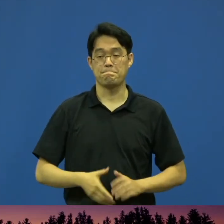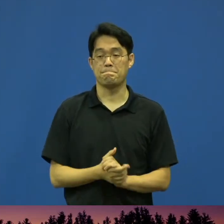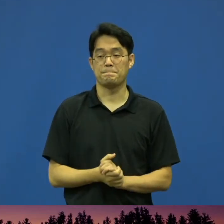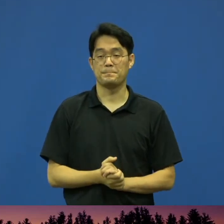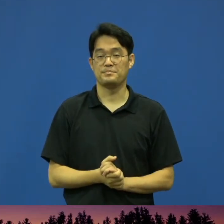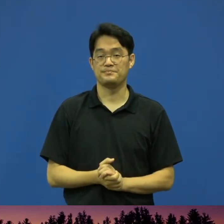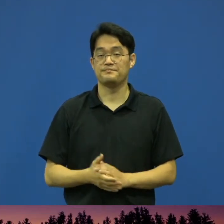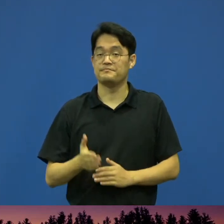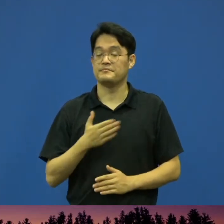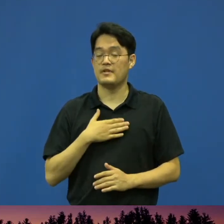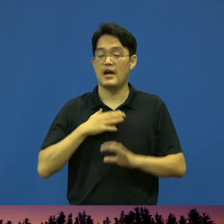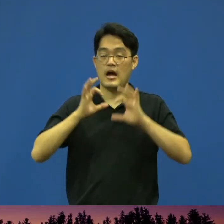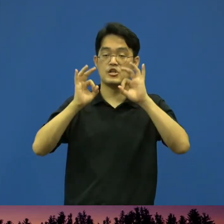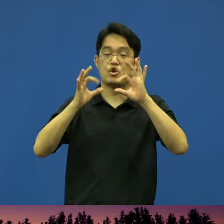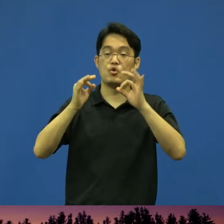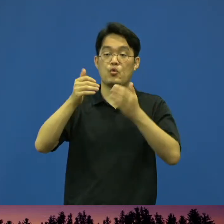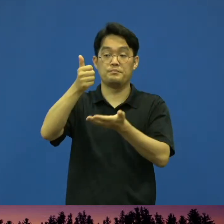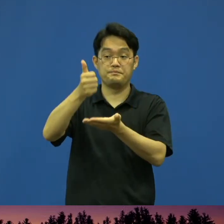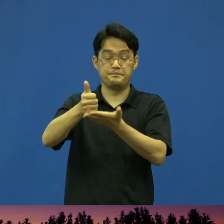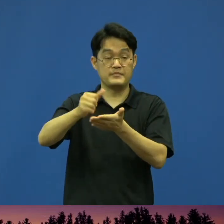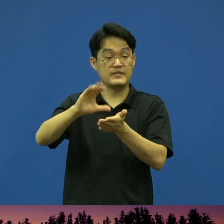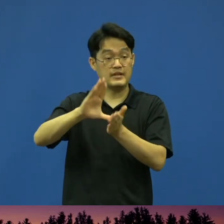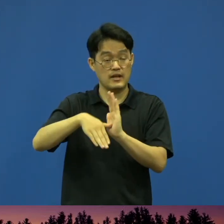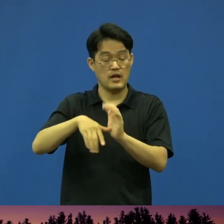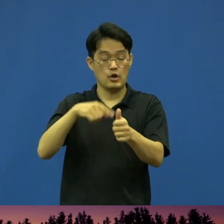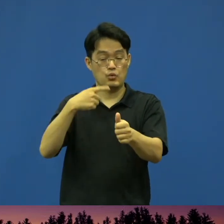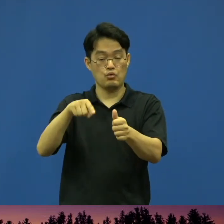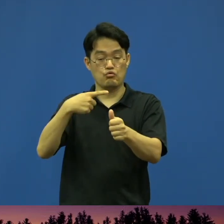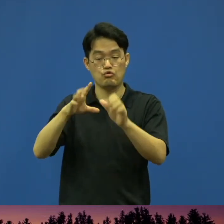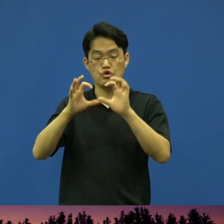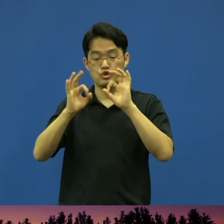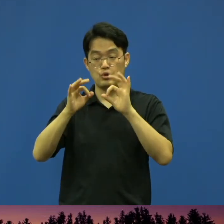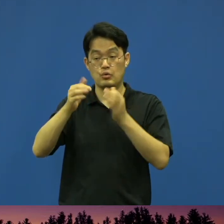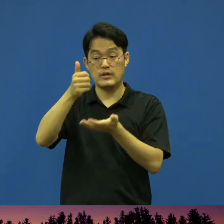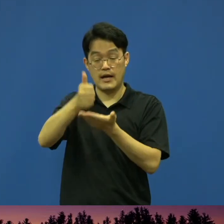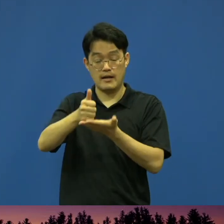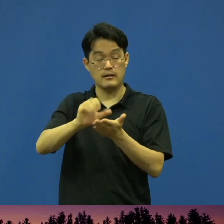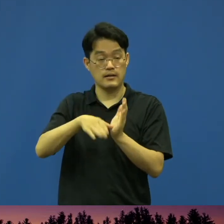제가 전도사 때, 교육전도사 때였어요. 아버지가